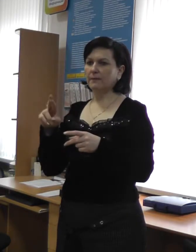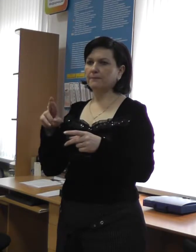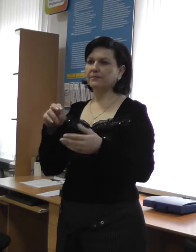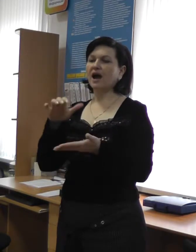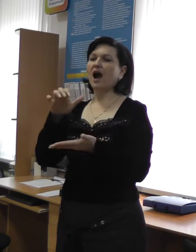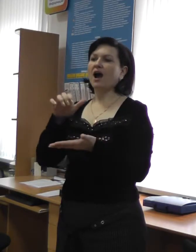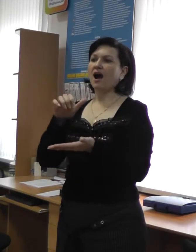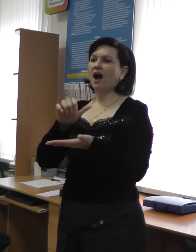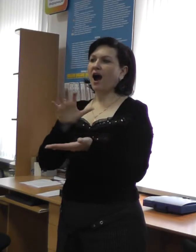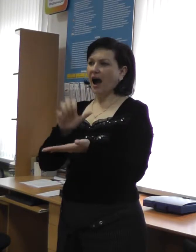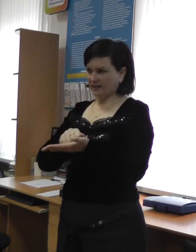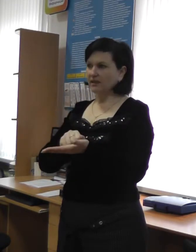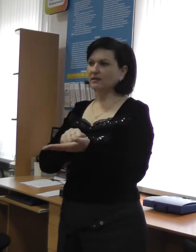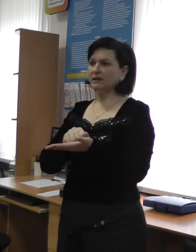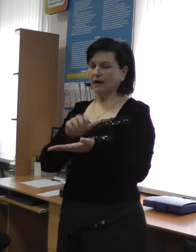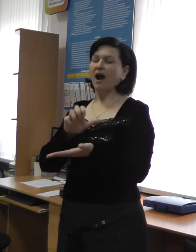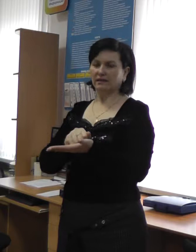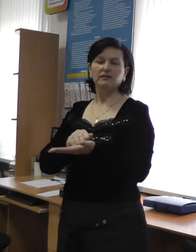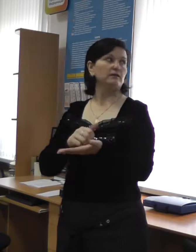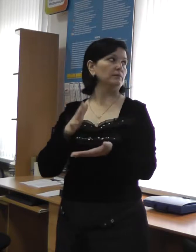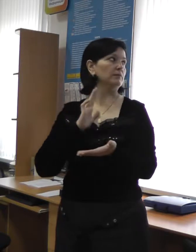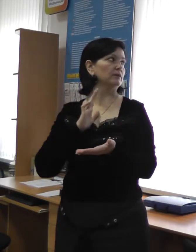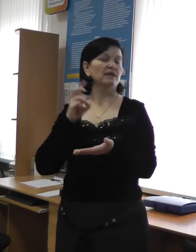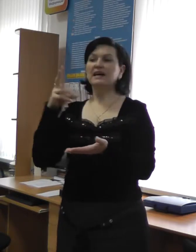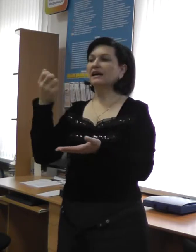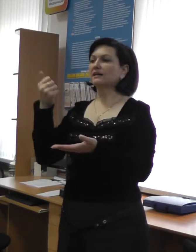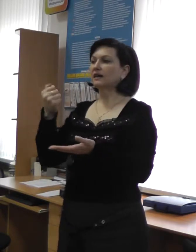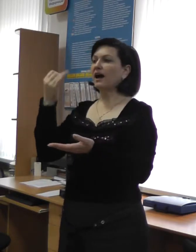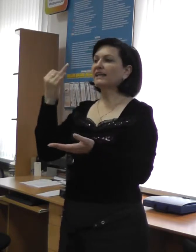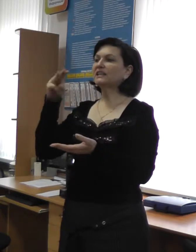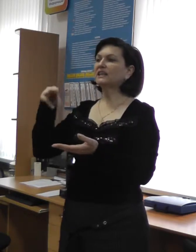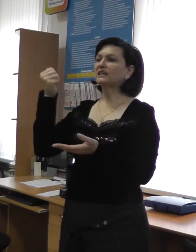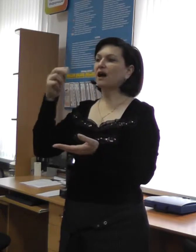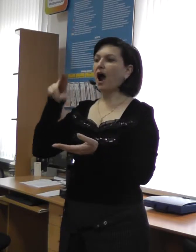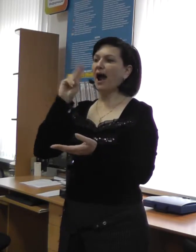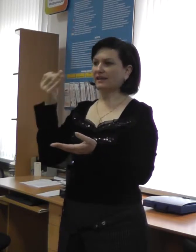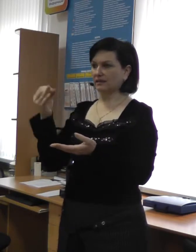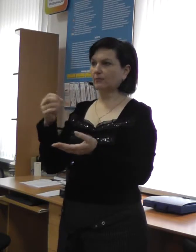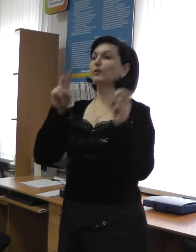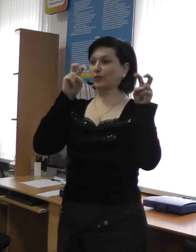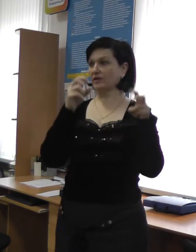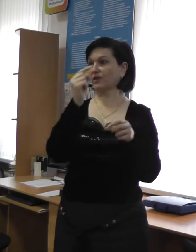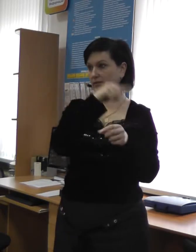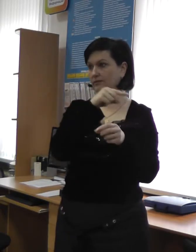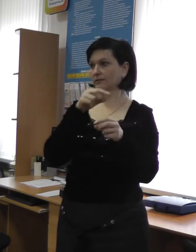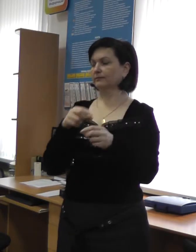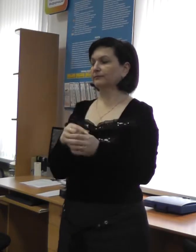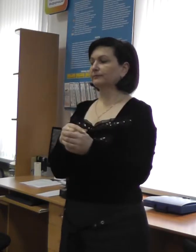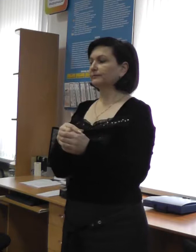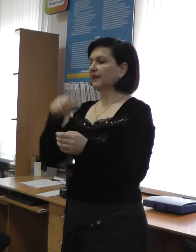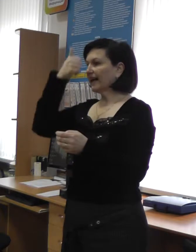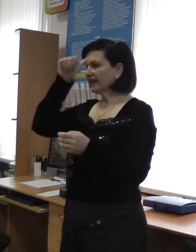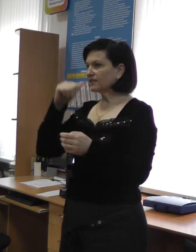Петр Натакин. Мы как раз возвращаемся к зданию, в котором впоследствии уже организовалась организация